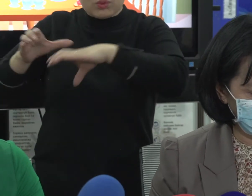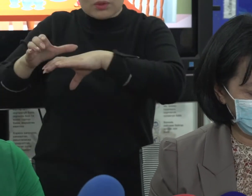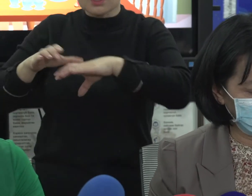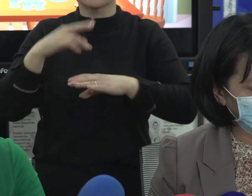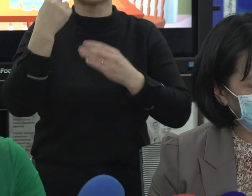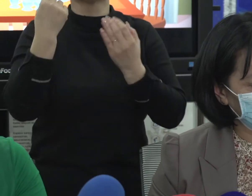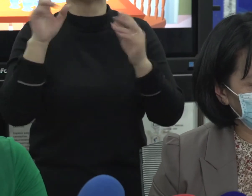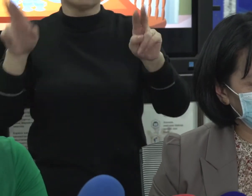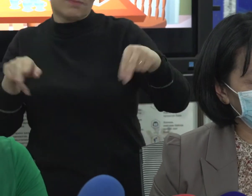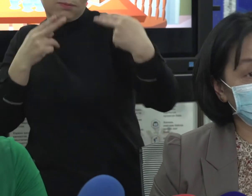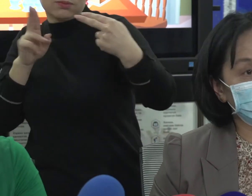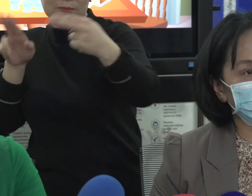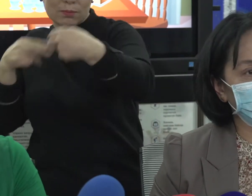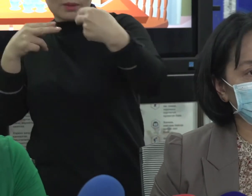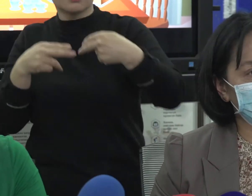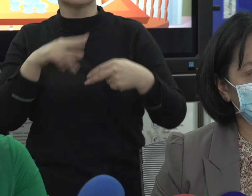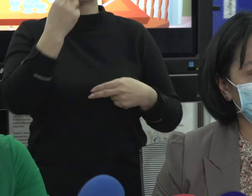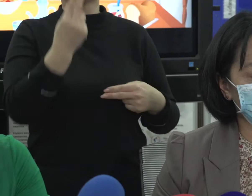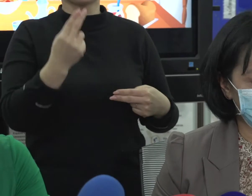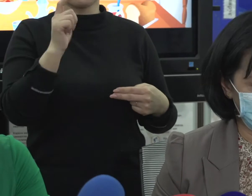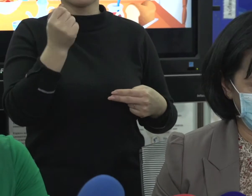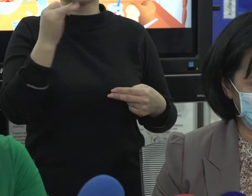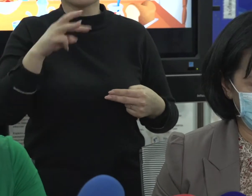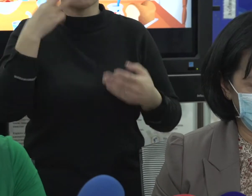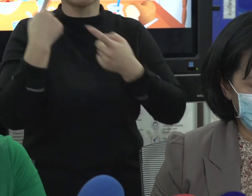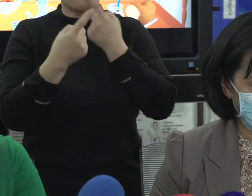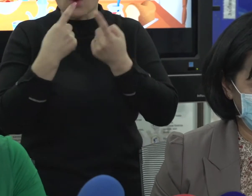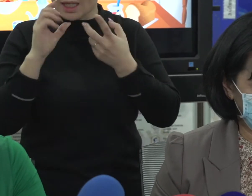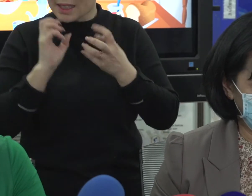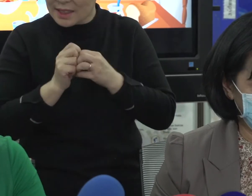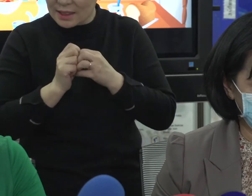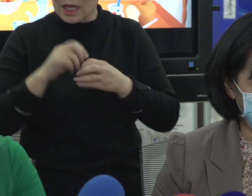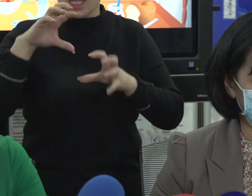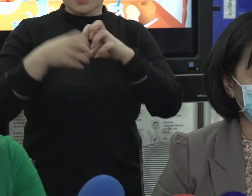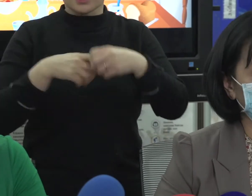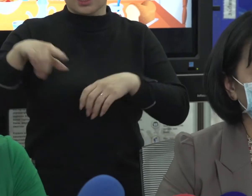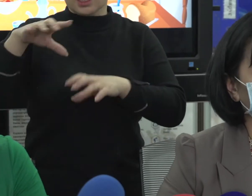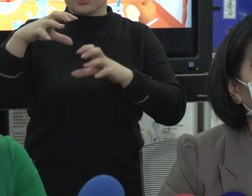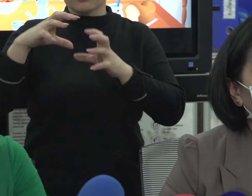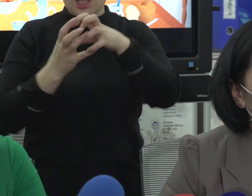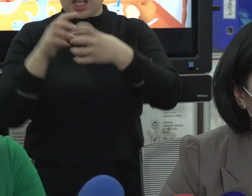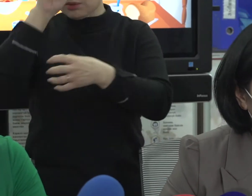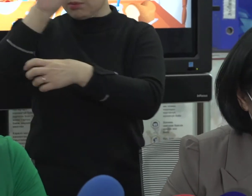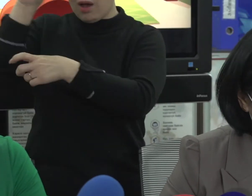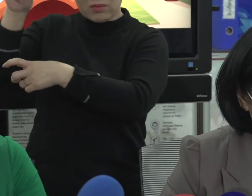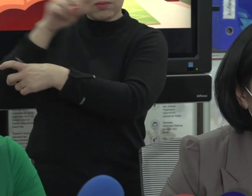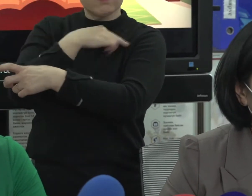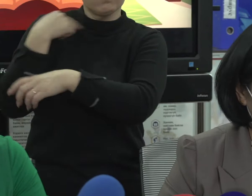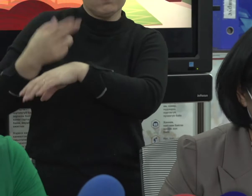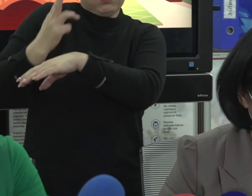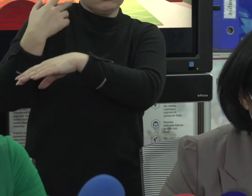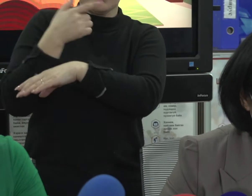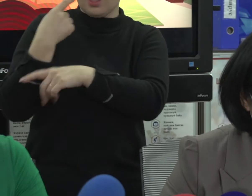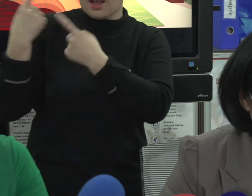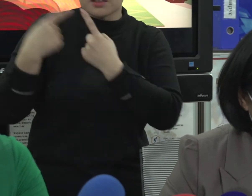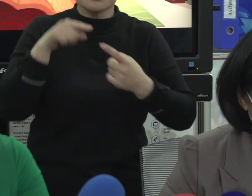дээр бол ер нь энэ дэлхийн эрүүл мэндийн байгууллагын шадар ерөнхий захирал хэлэхдээ энэ вирус бол одоо алтал бүрэн